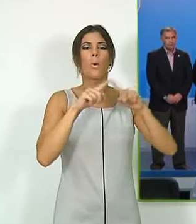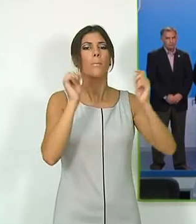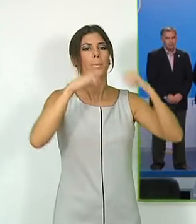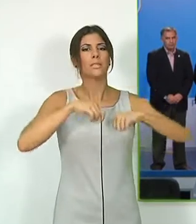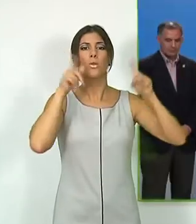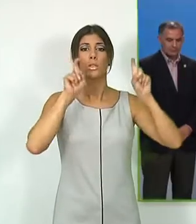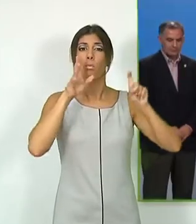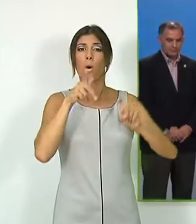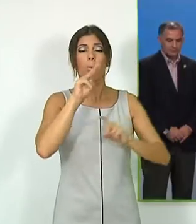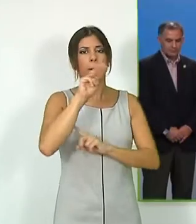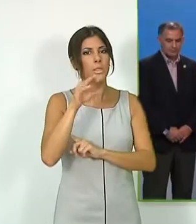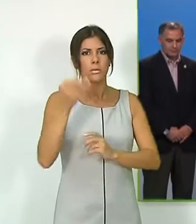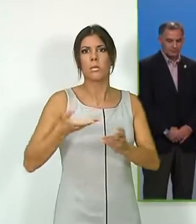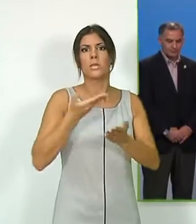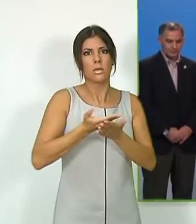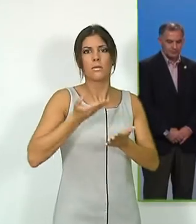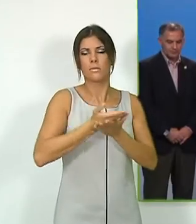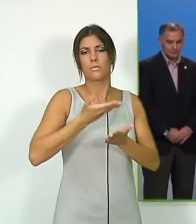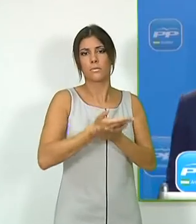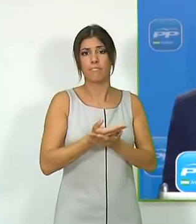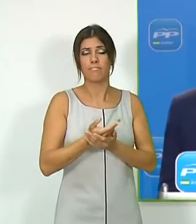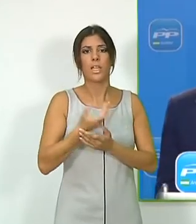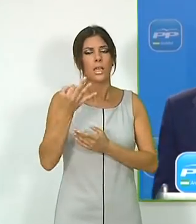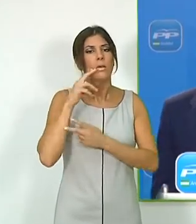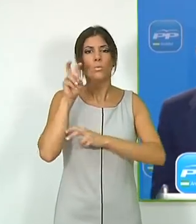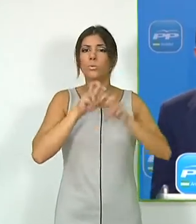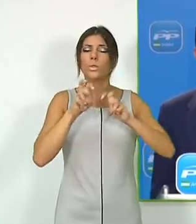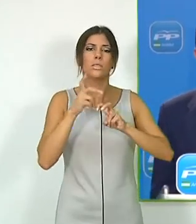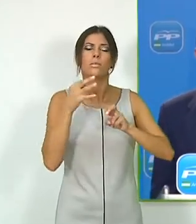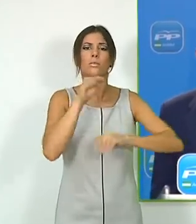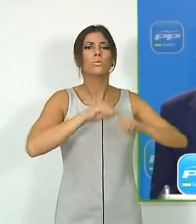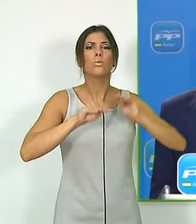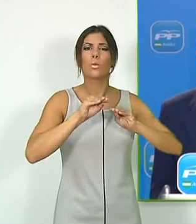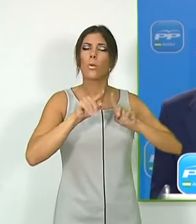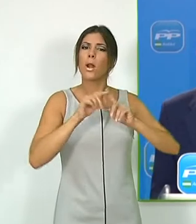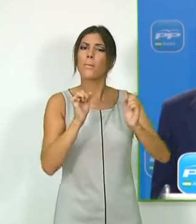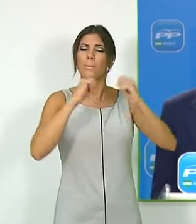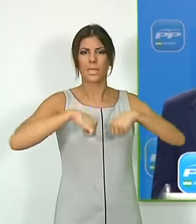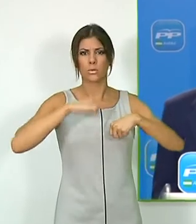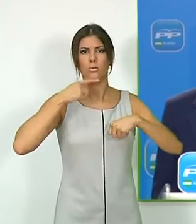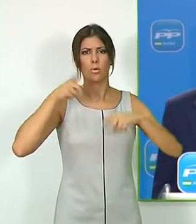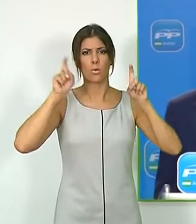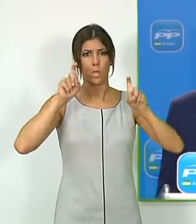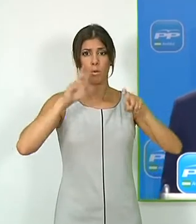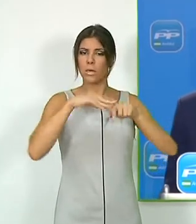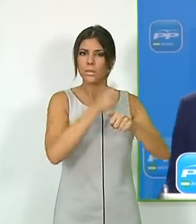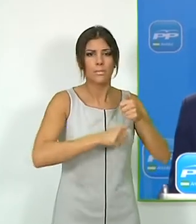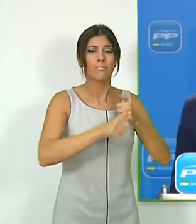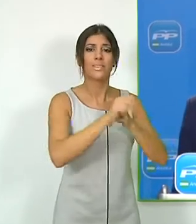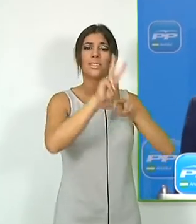el Partido Popular lleva 5 años proponiéndolo. Que plantea un pacto educativo para